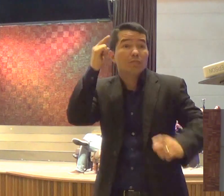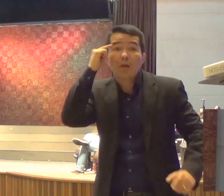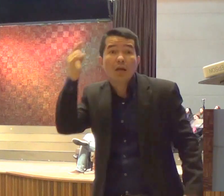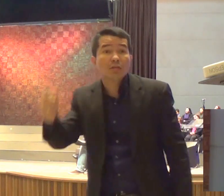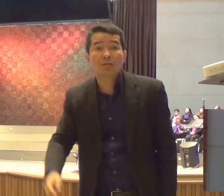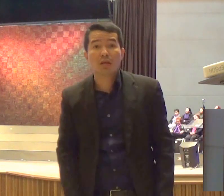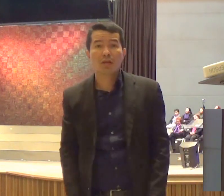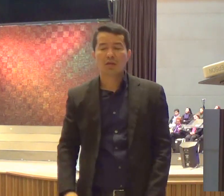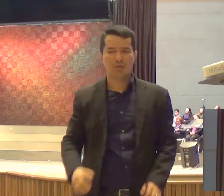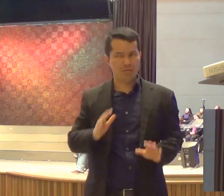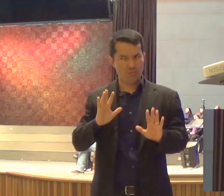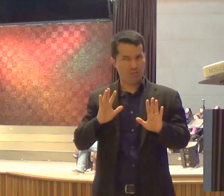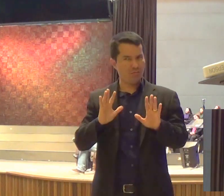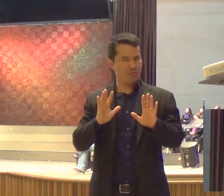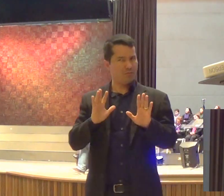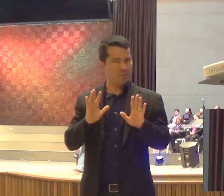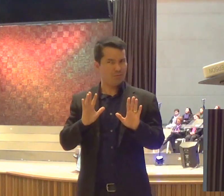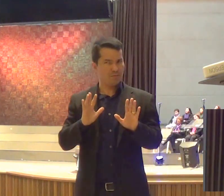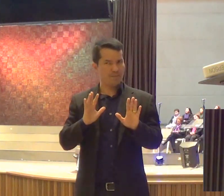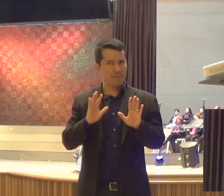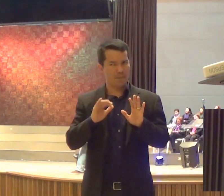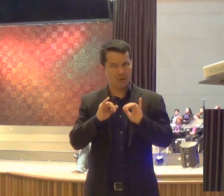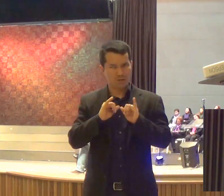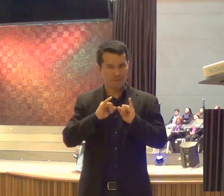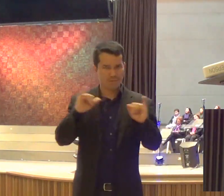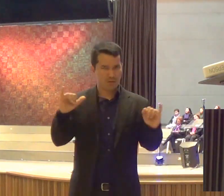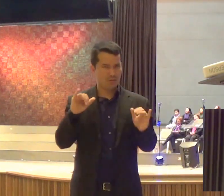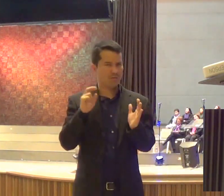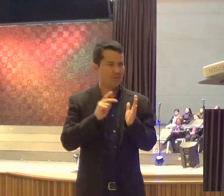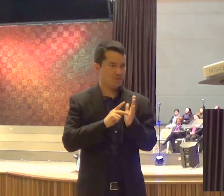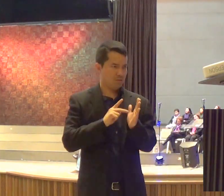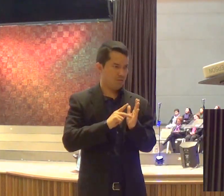e para a gente ser sincero ou se formos bem sinceros